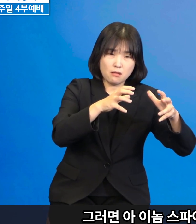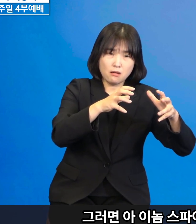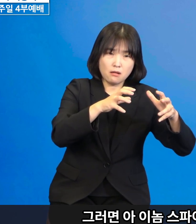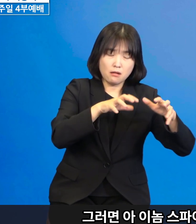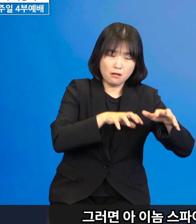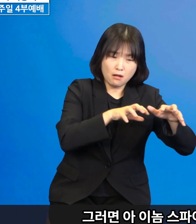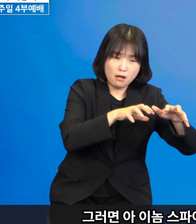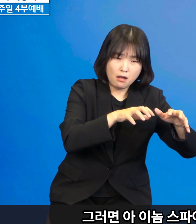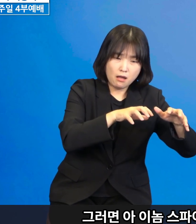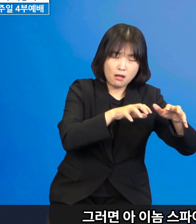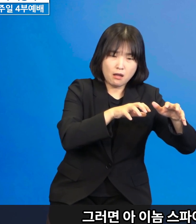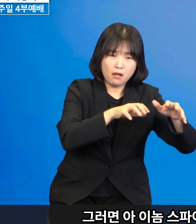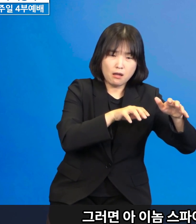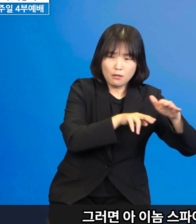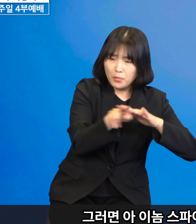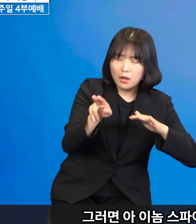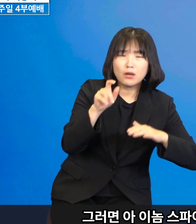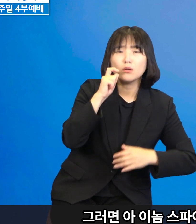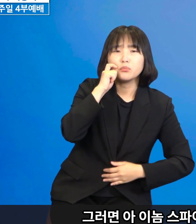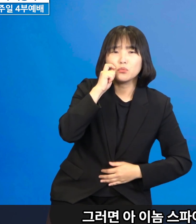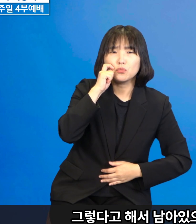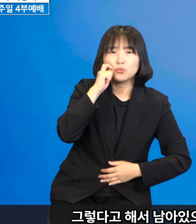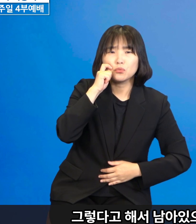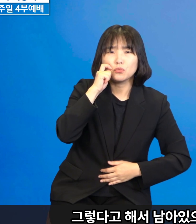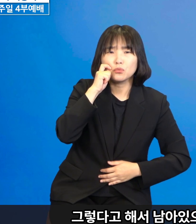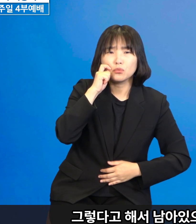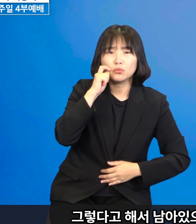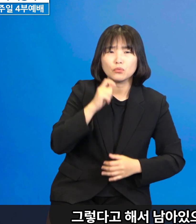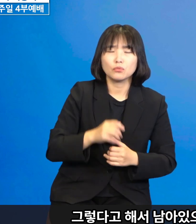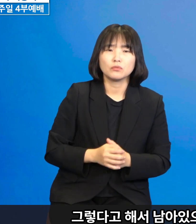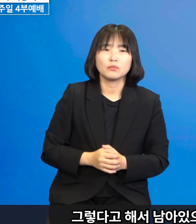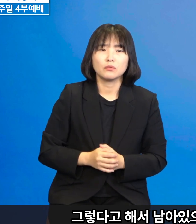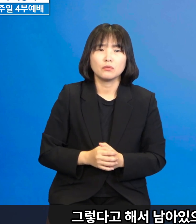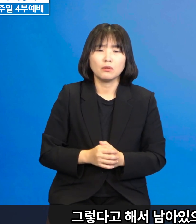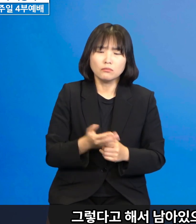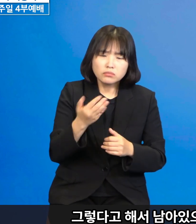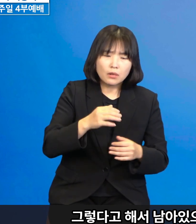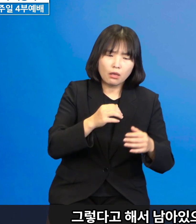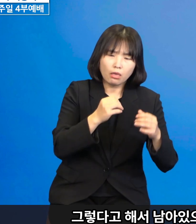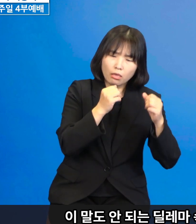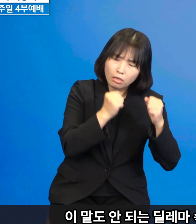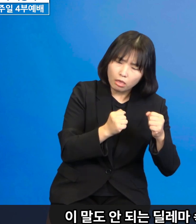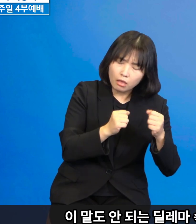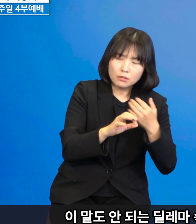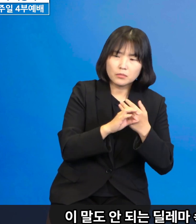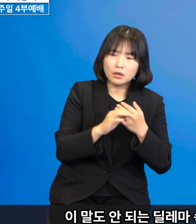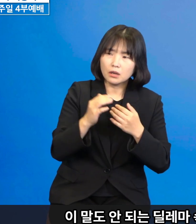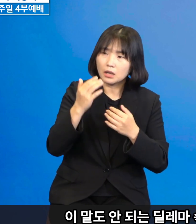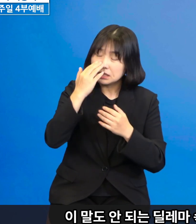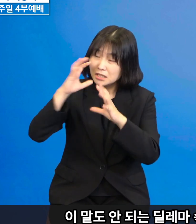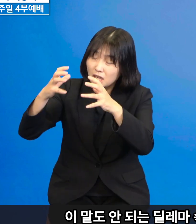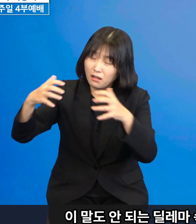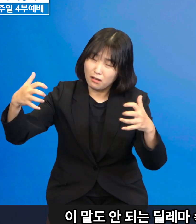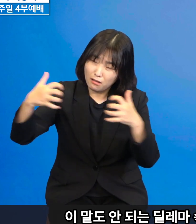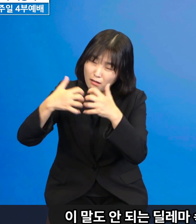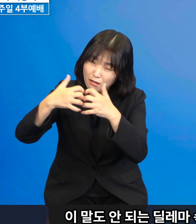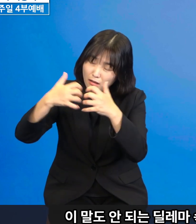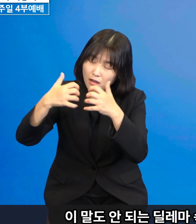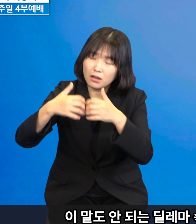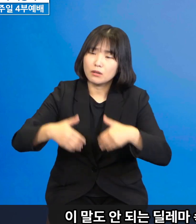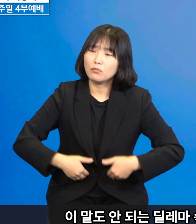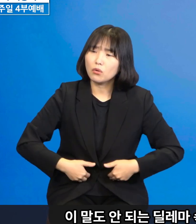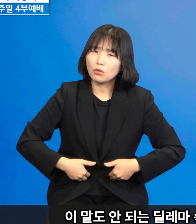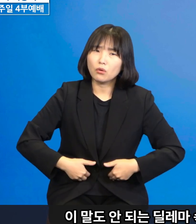없습니다. 그러면 이놈 스파이였구나, 아마 죽일 거예요. 그렇다고 해서 남아있으면 이스라엘과 싸워야 되니, 이 말도 안 되는 딜레마